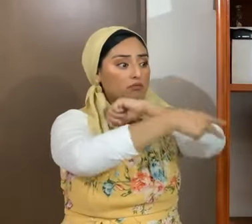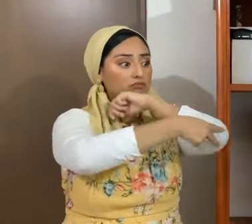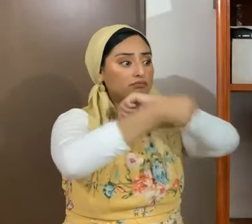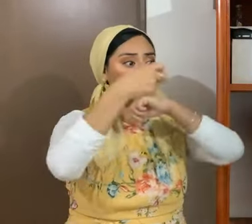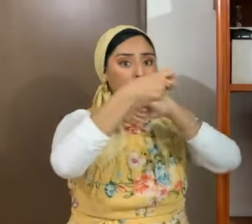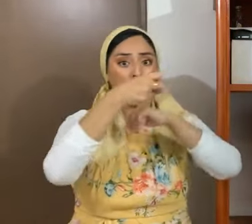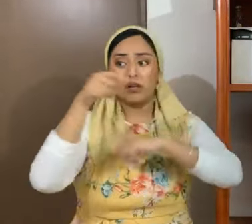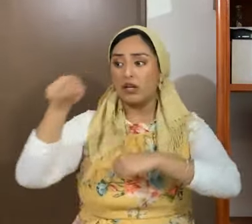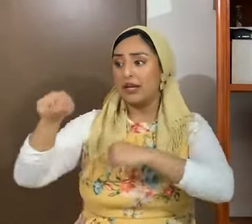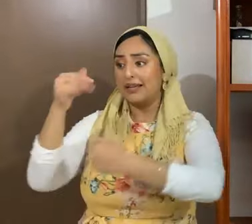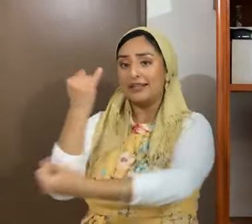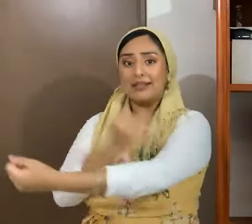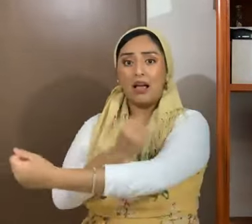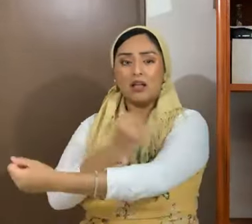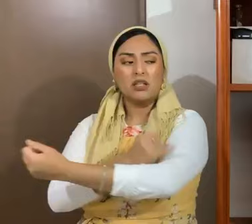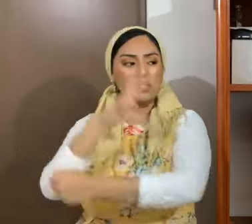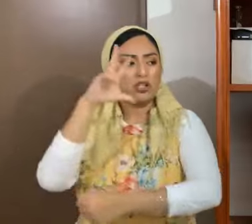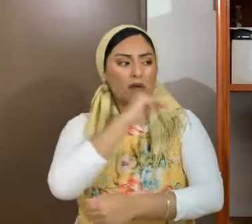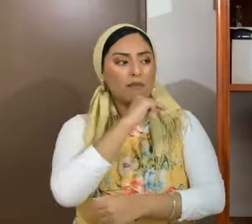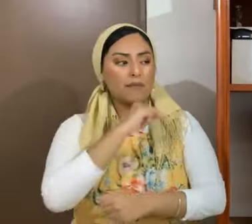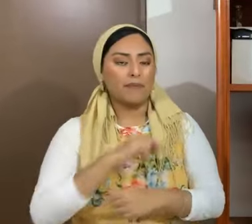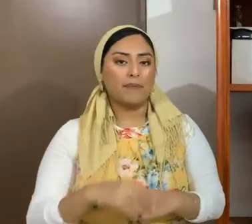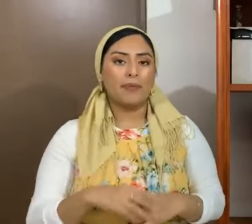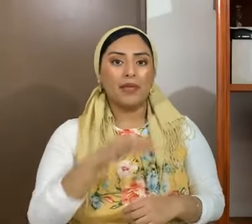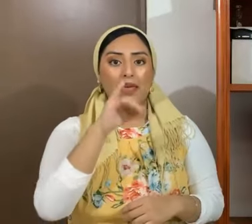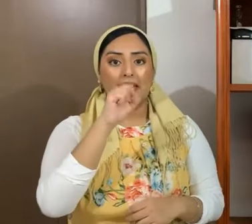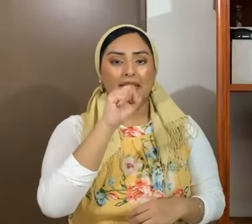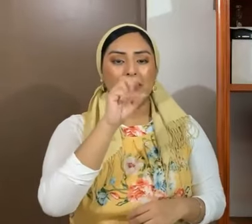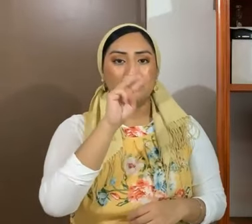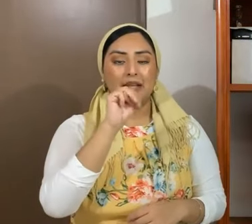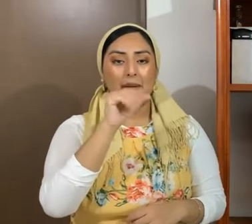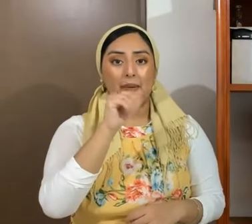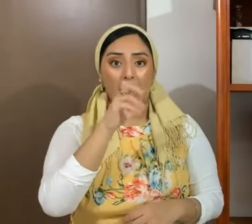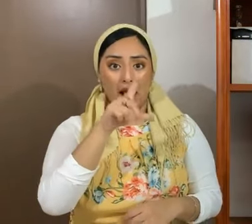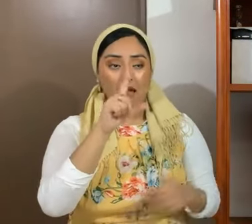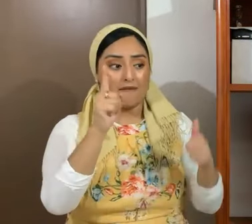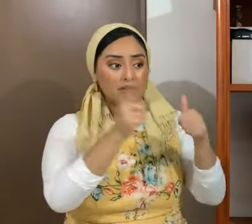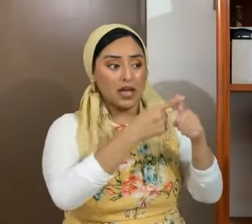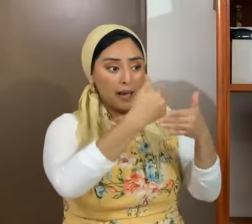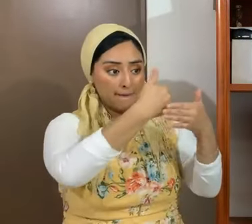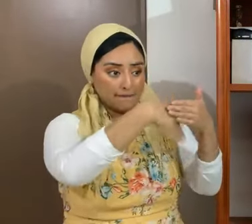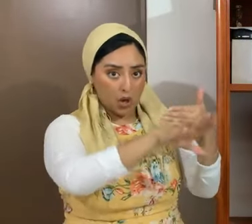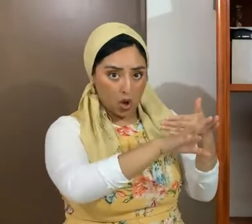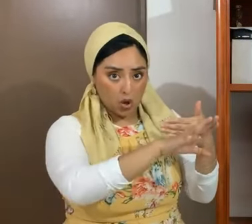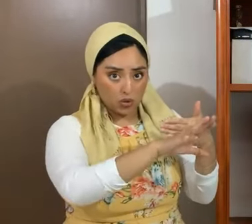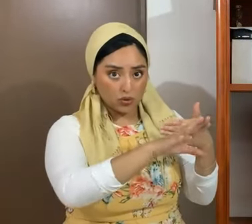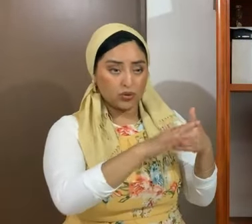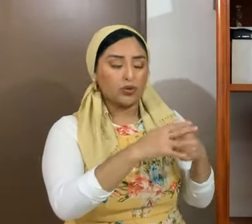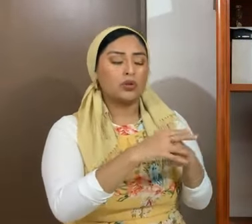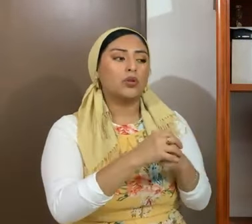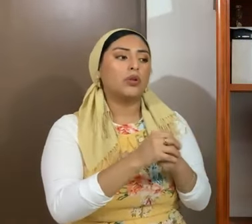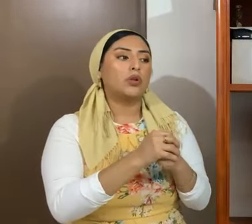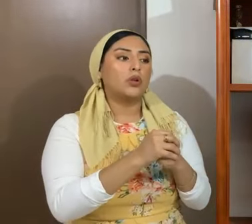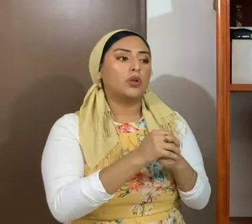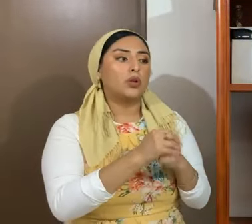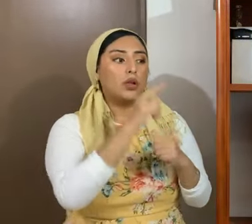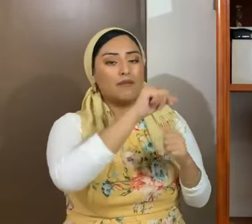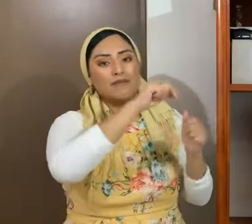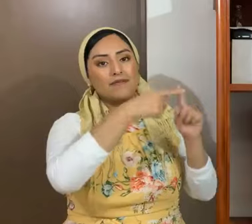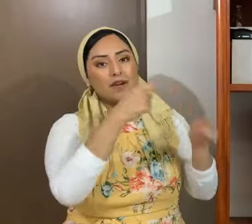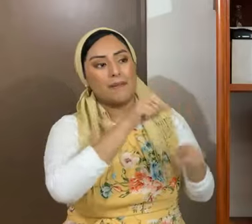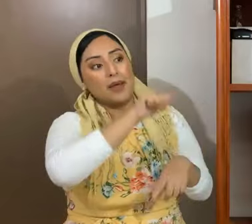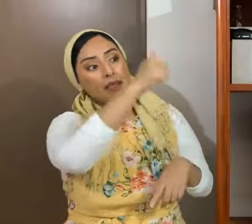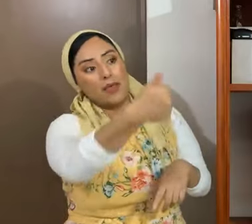el lugar de Isaac. Porque al ser Ismael nacido primero, más no el primogénito, porque fue de